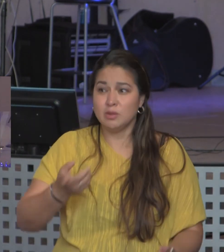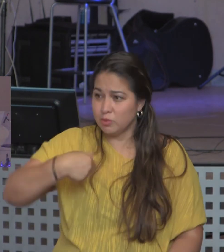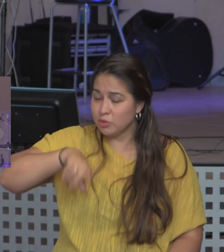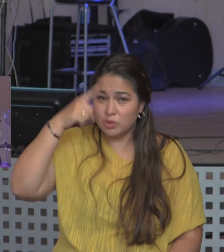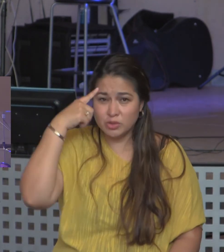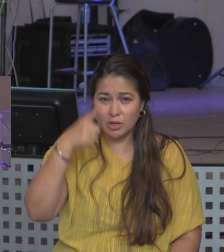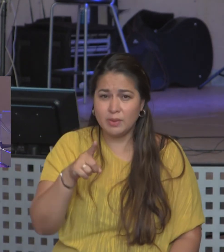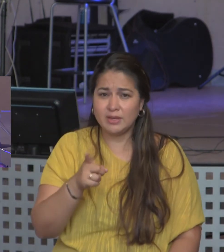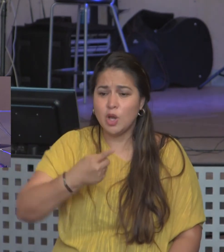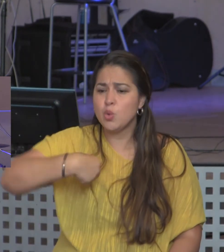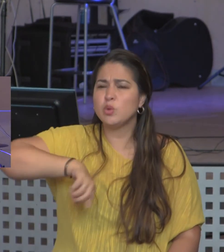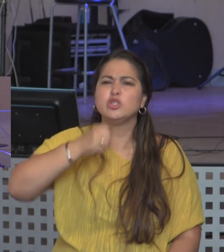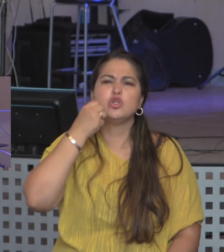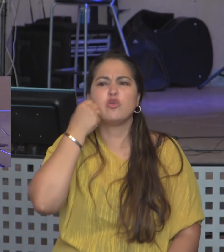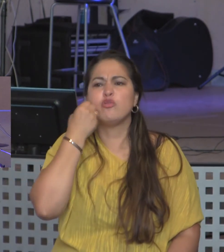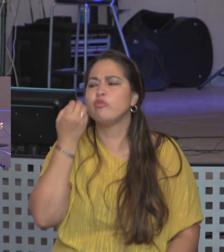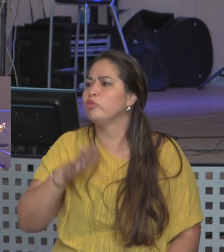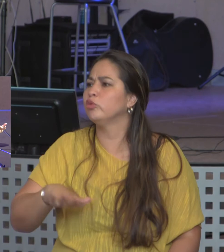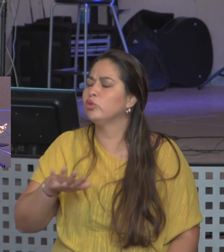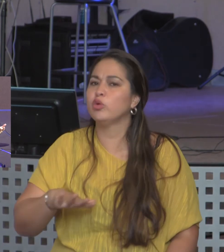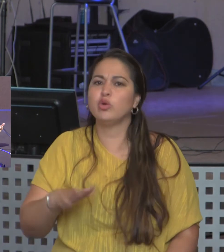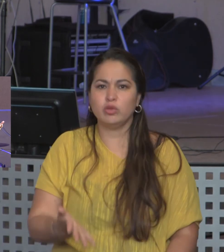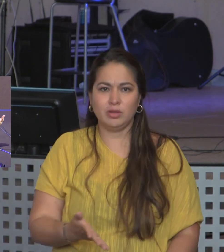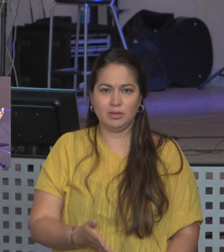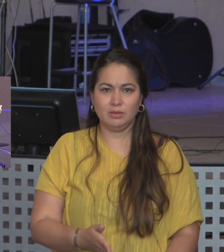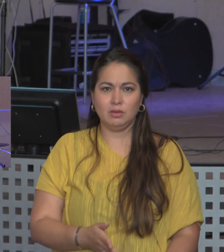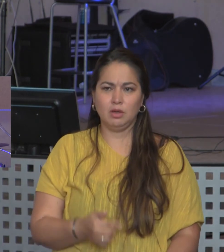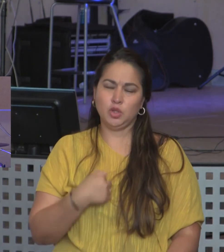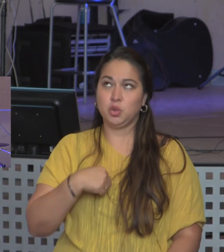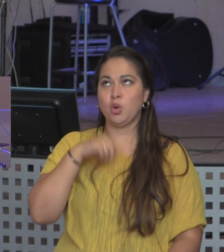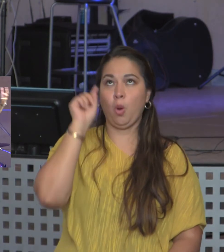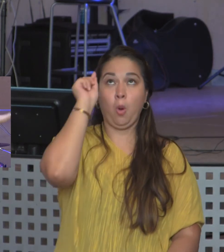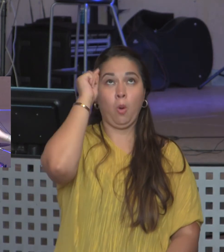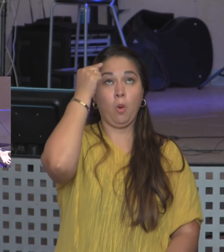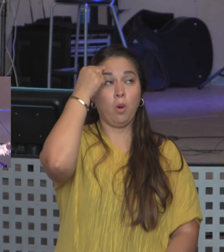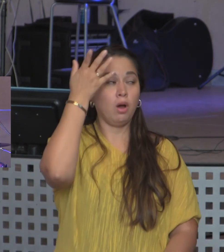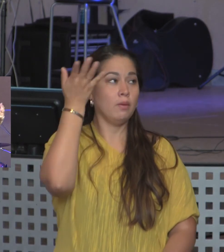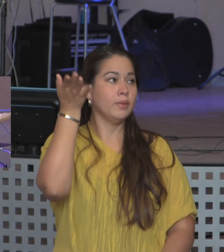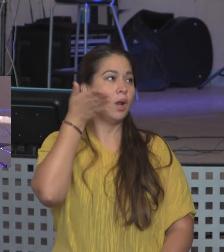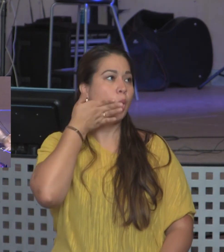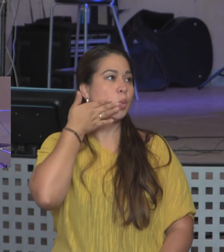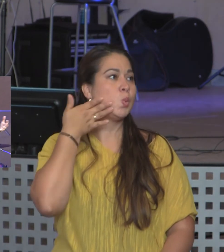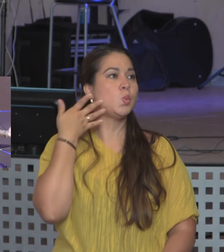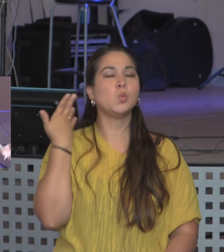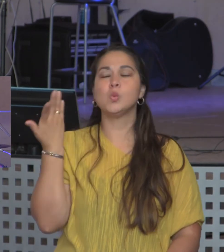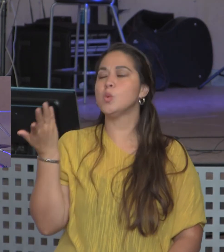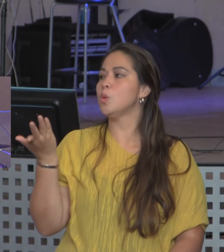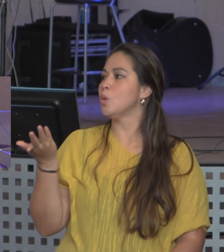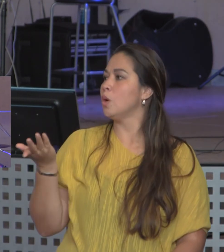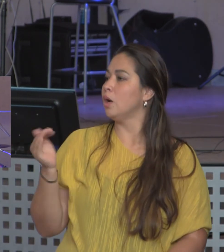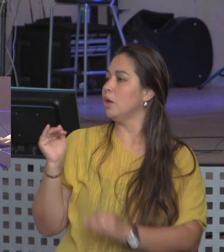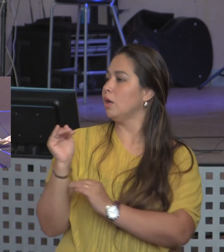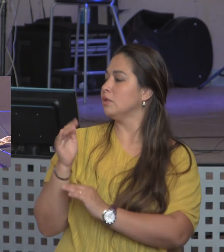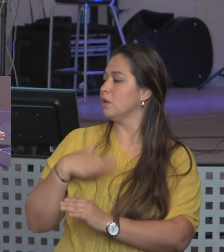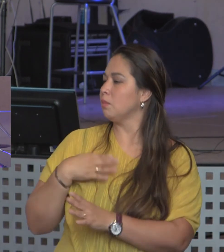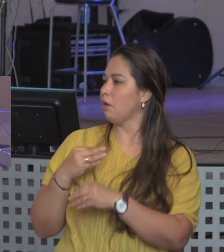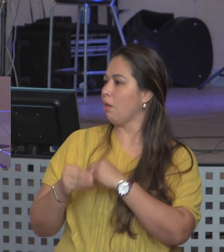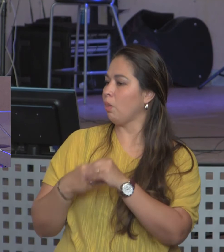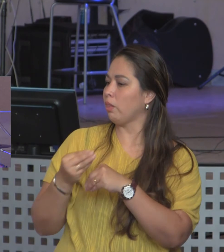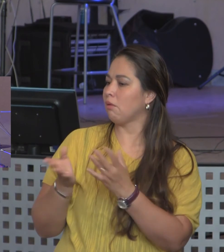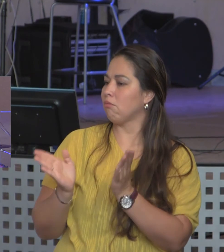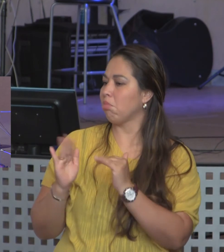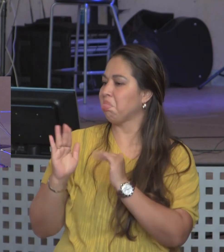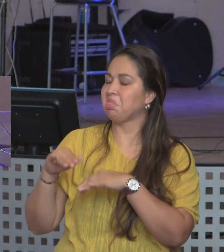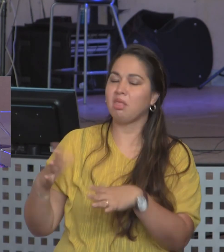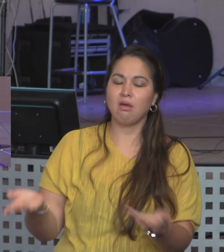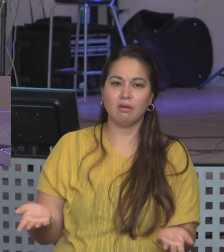fruto? Nuestro fruto no está en la habilidad que tenemos de hacer las cosas. Hay que ver con lo hábil que soy y la iglesia no me usa para nada. ¿No? El fruto